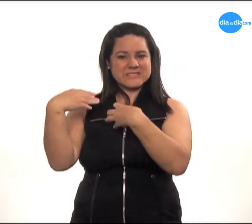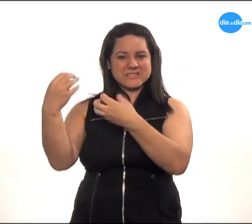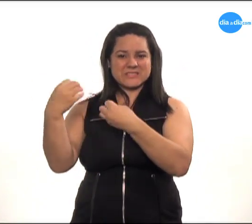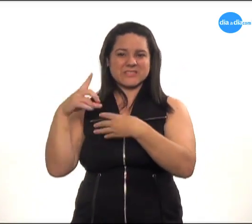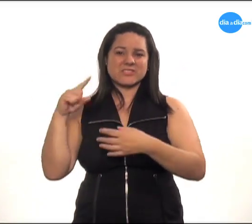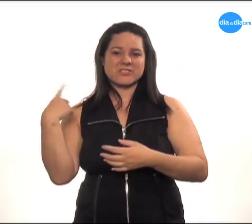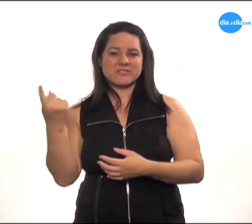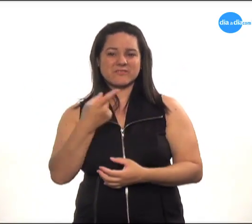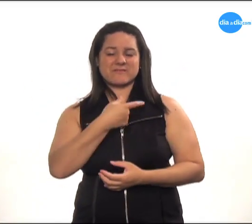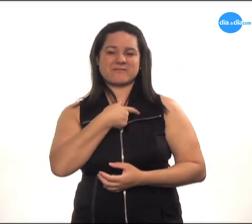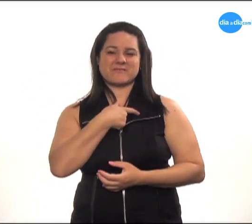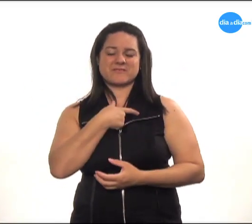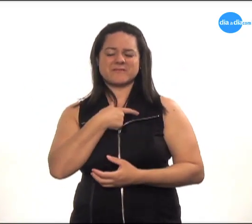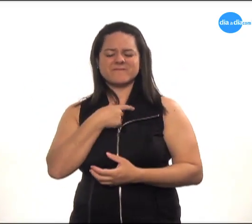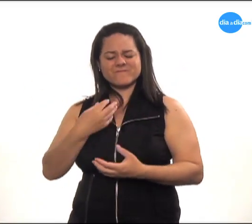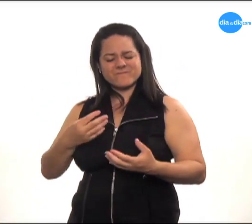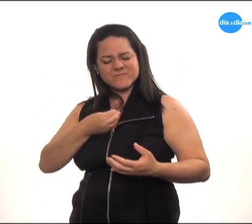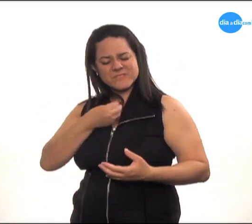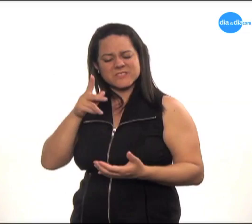hora. Desfruta agora,